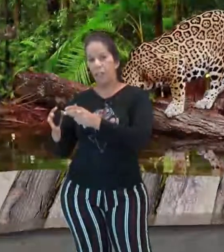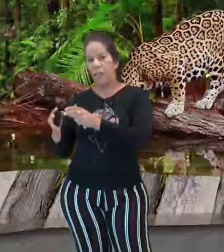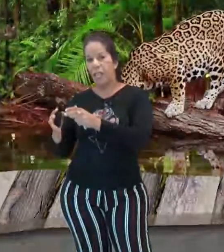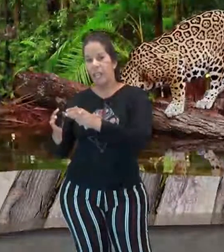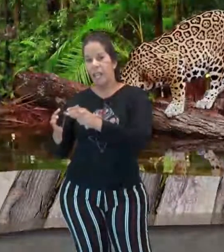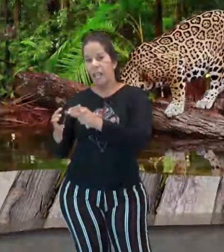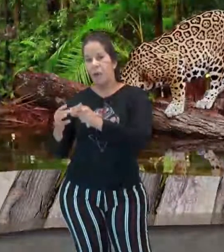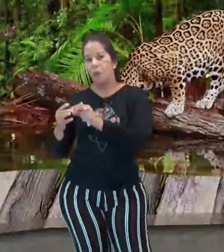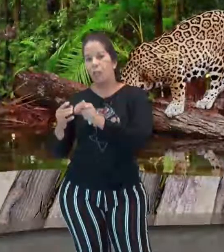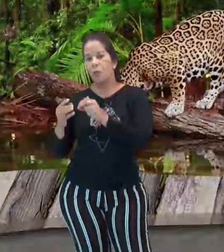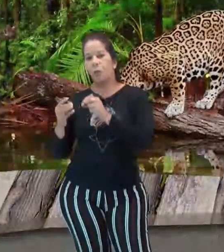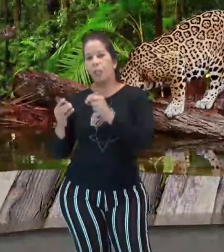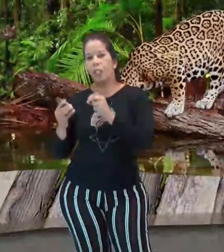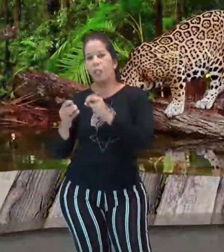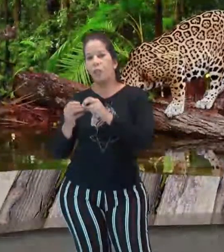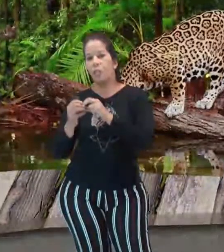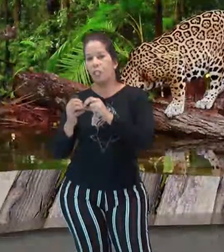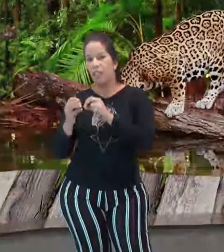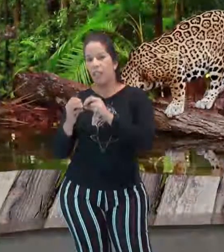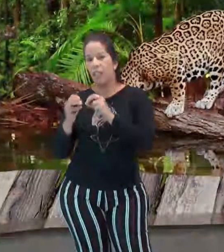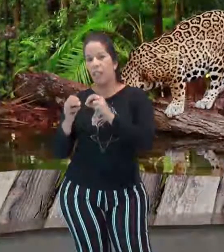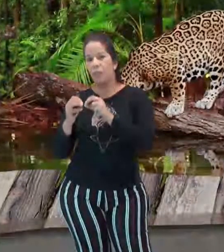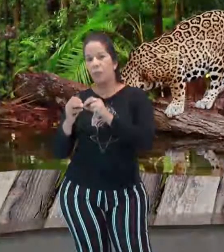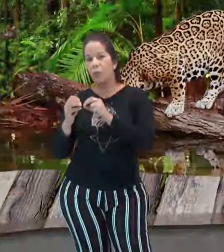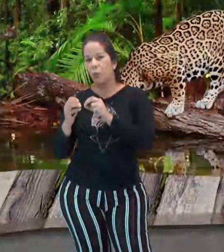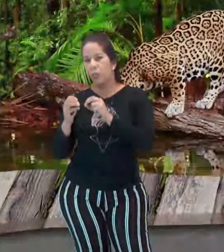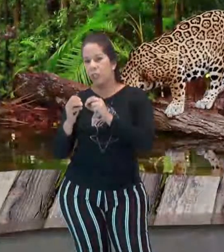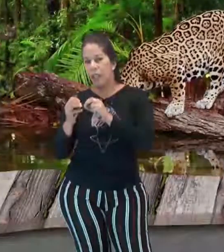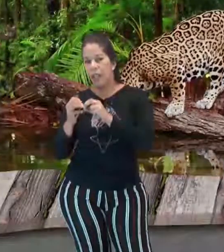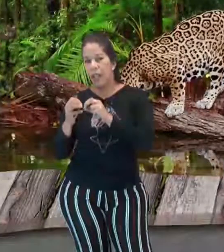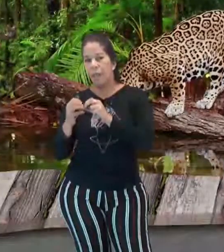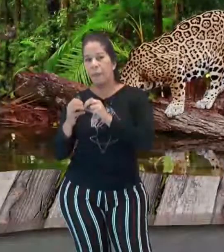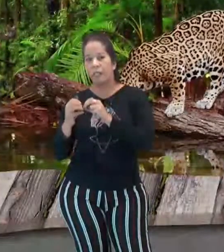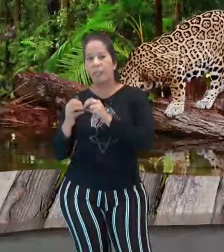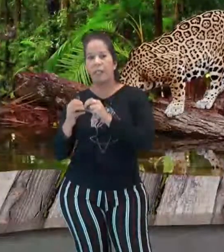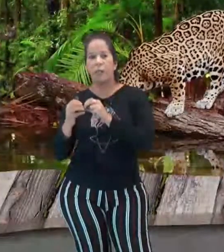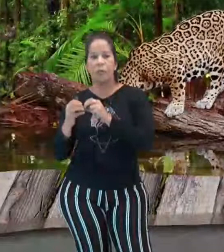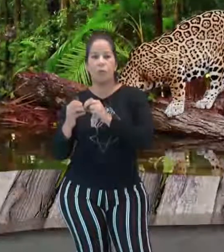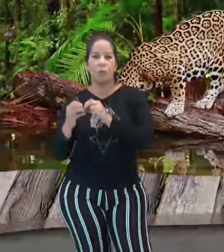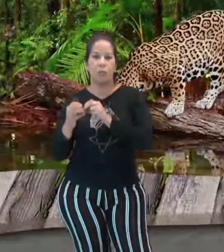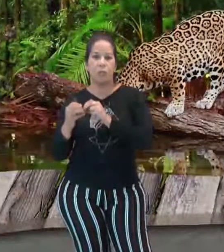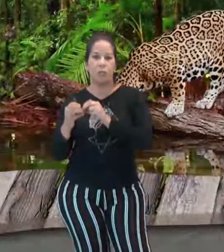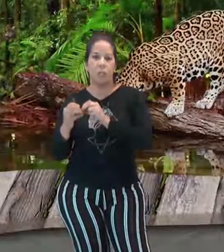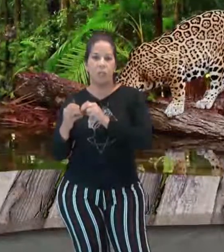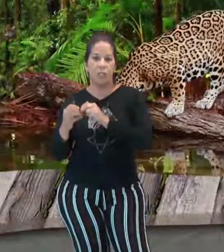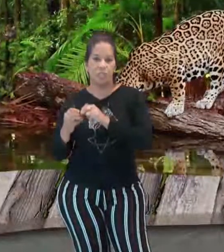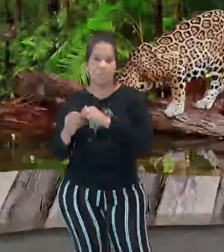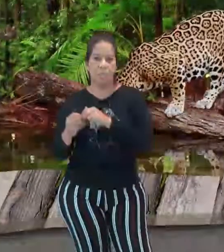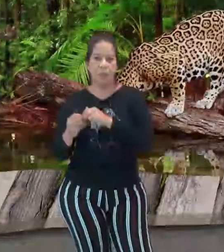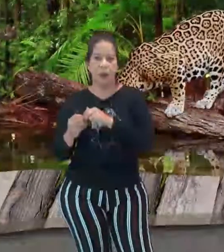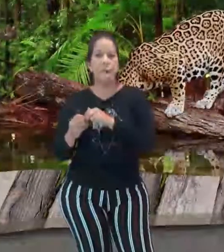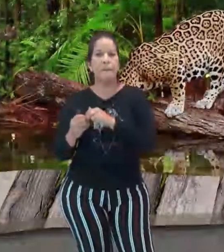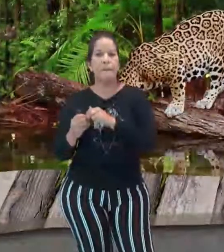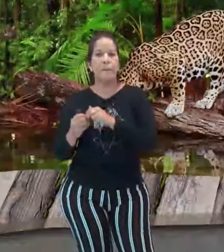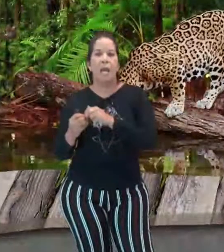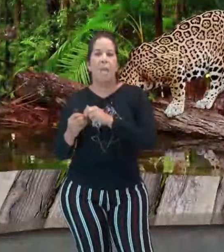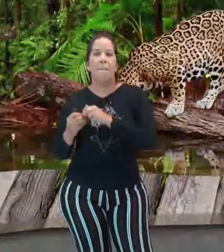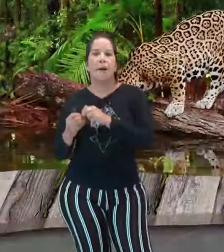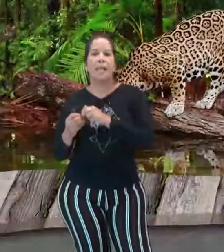Você tem, quando eles são muito pequenininhos, você tem ali a estrutura que representa os testículos desse